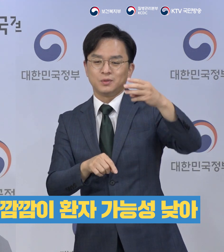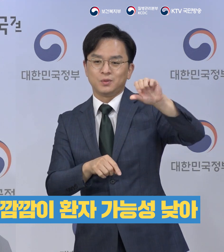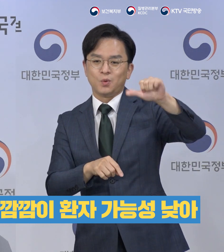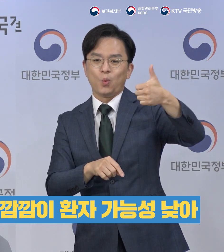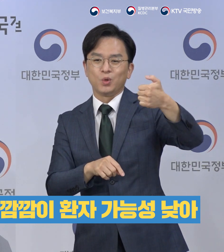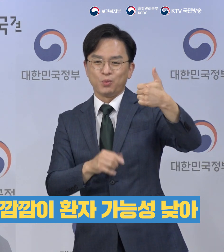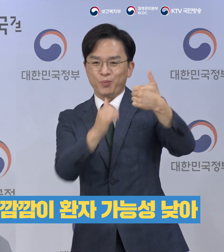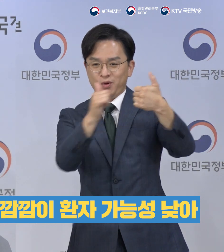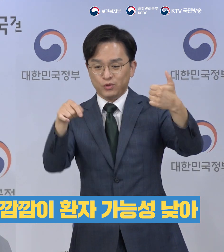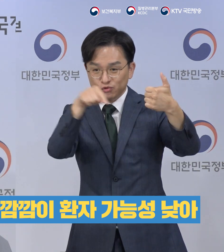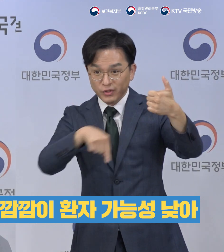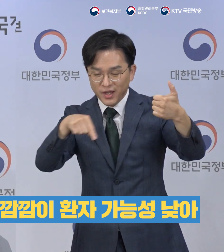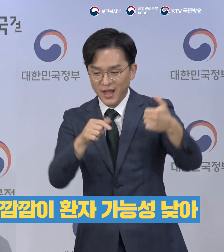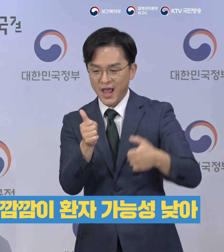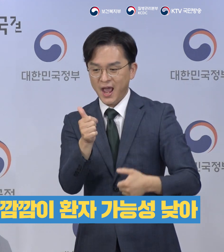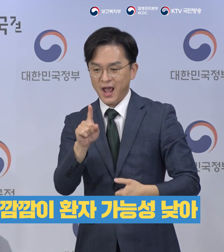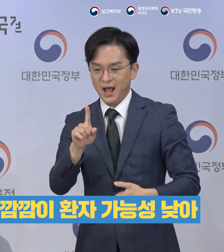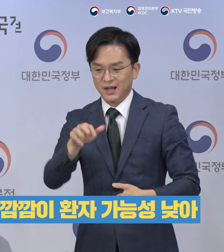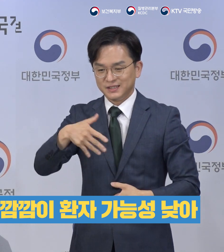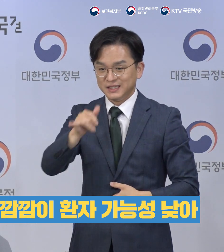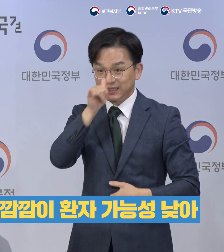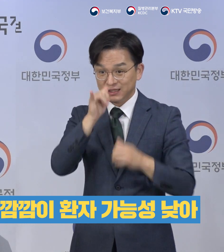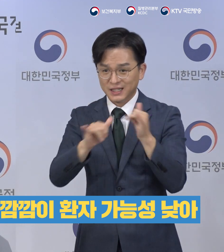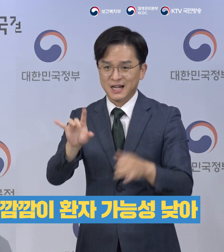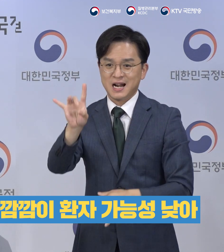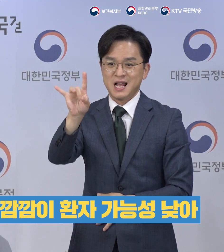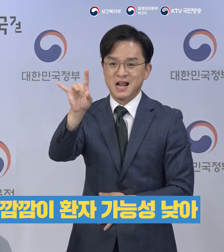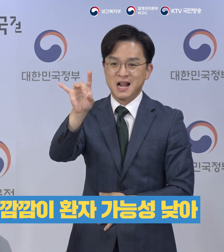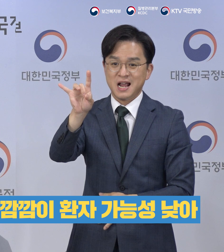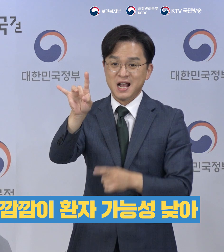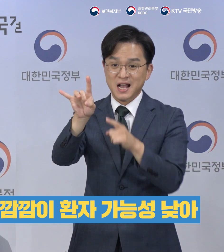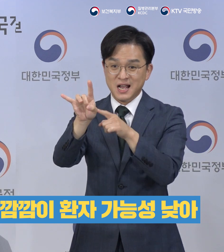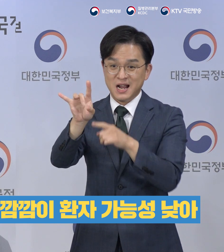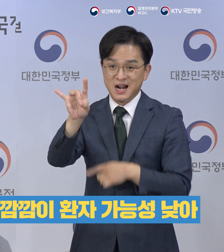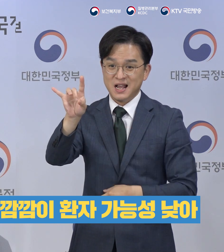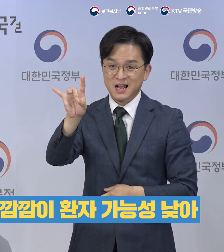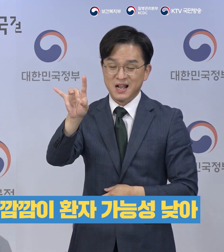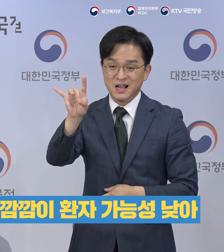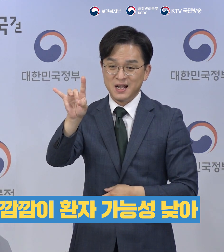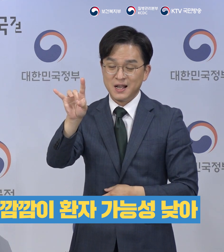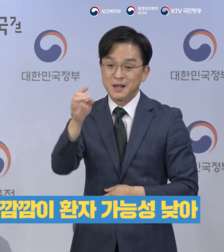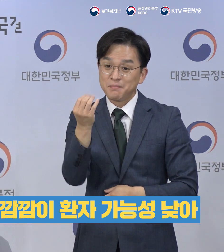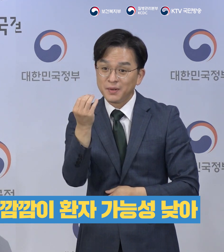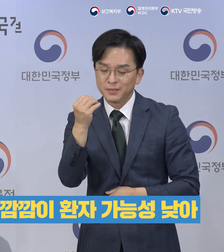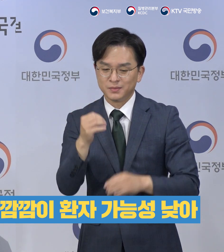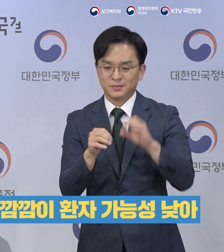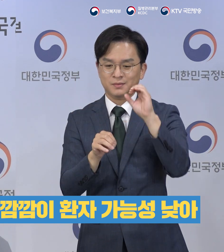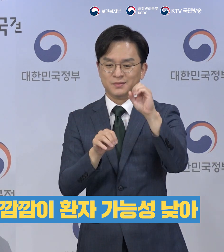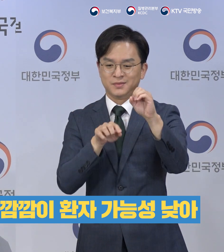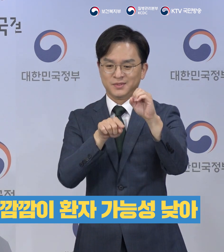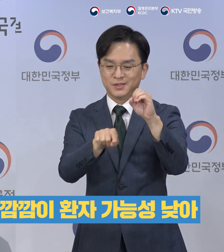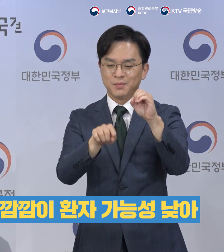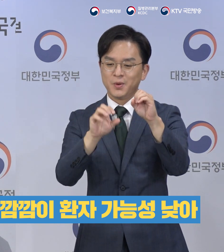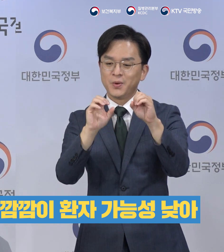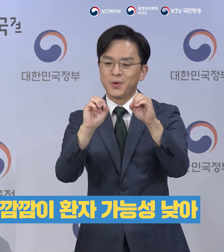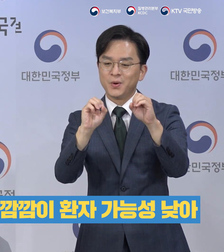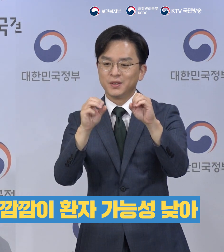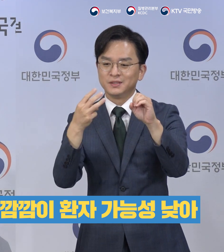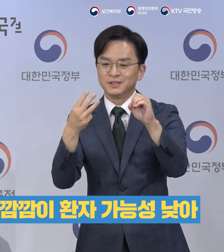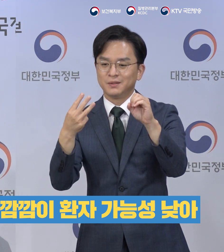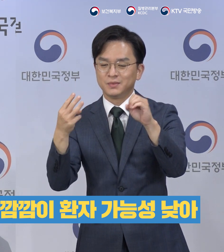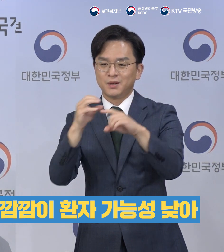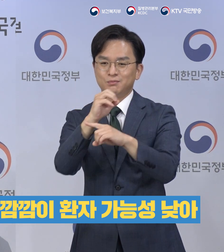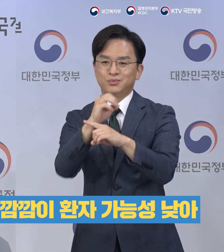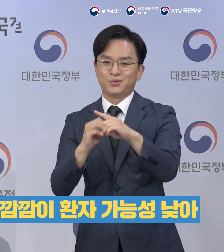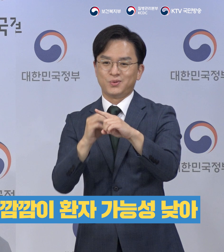대상자 3,055명 중 단 한 명만이 항체를 가지고 있는 것으로 나타났습니다. 이는